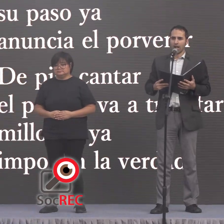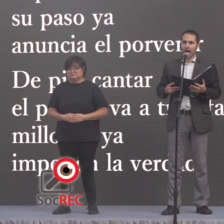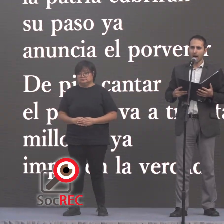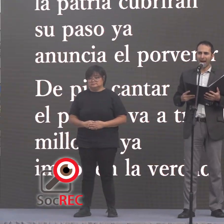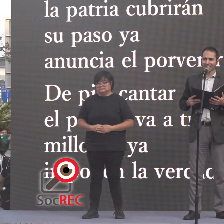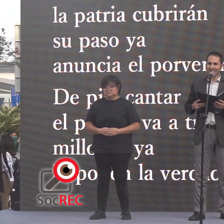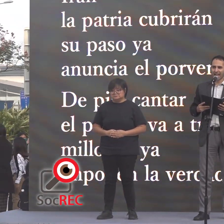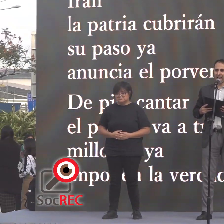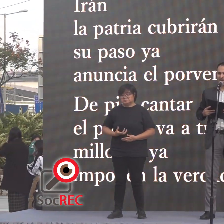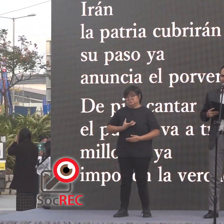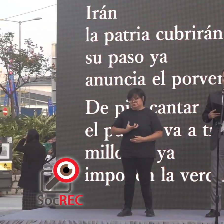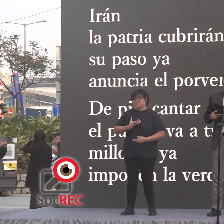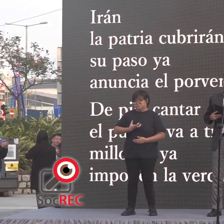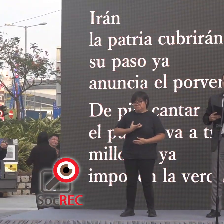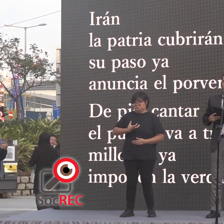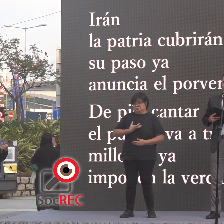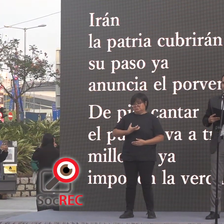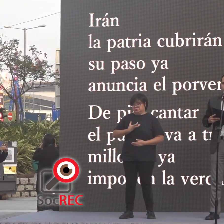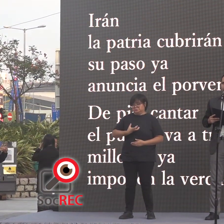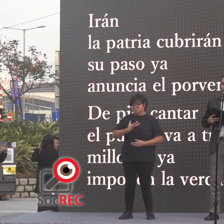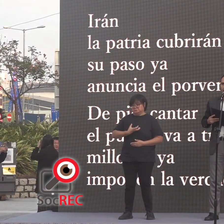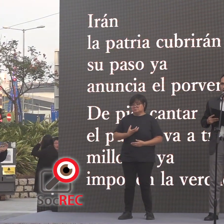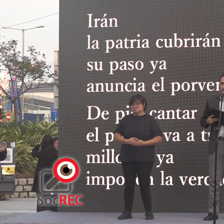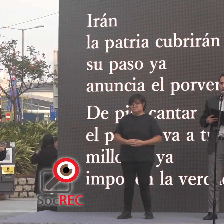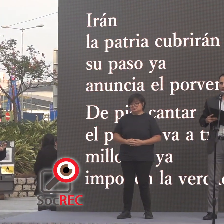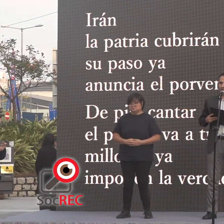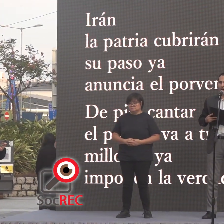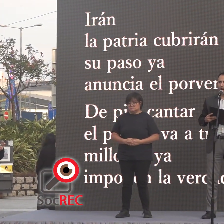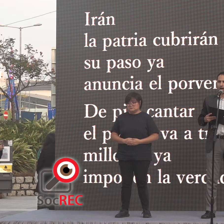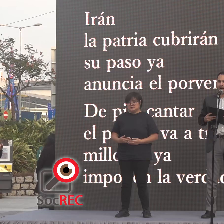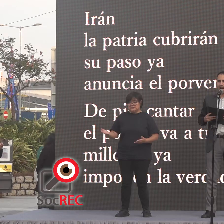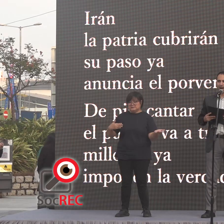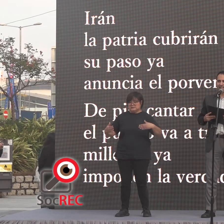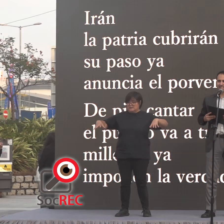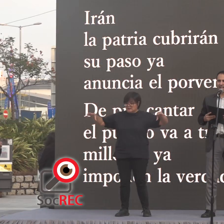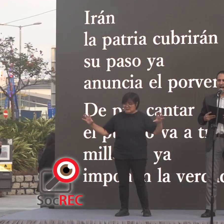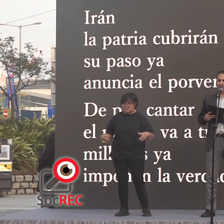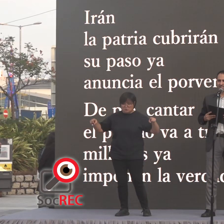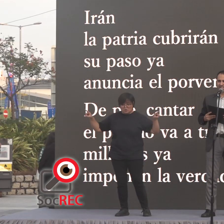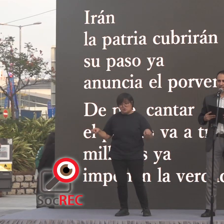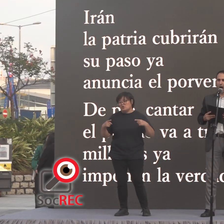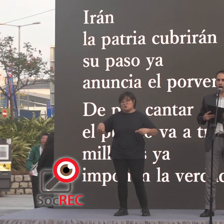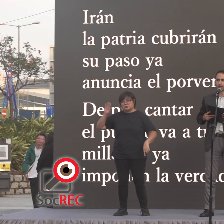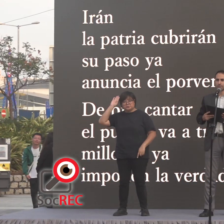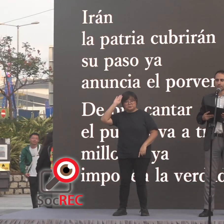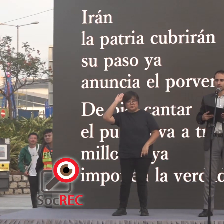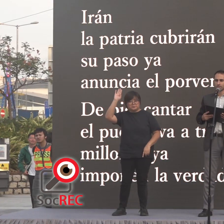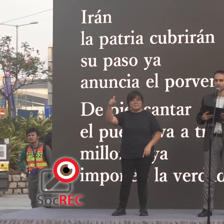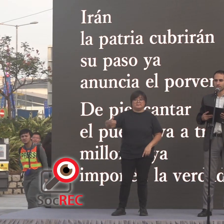unito jamás será vencido, e il pueblo unito jamás será vencido.